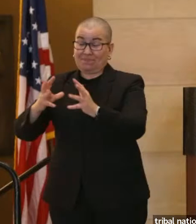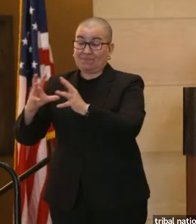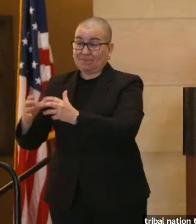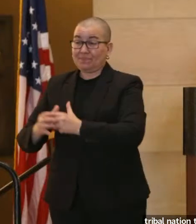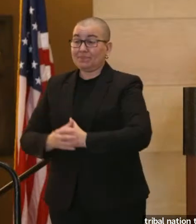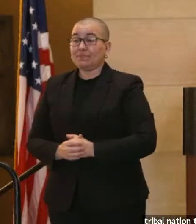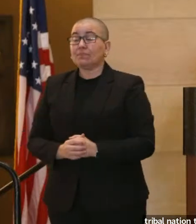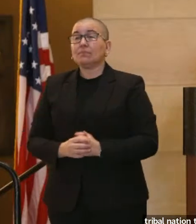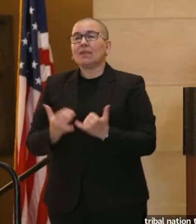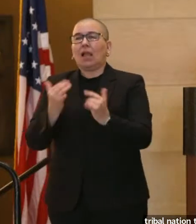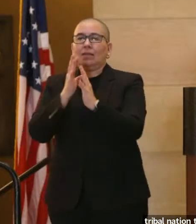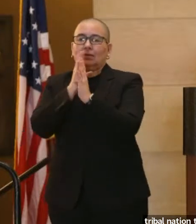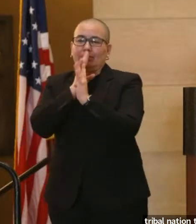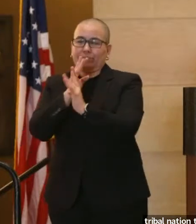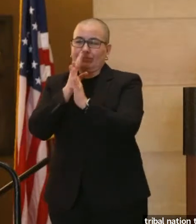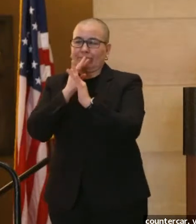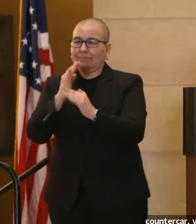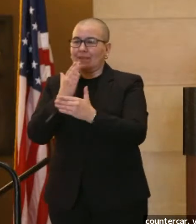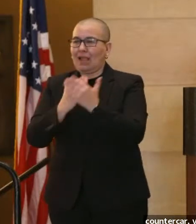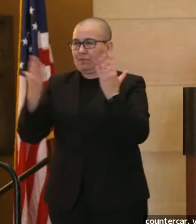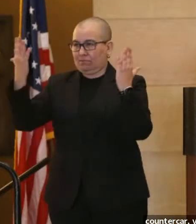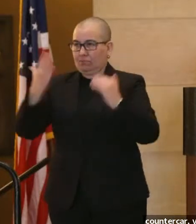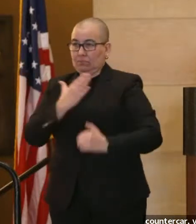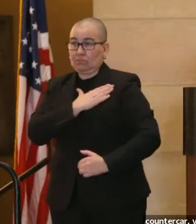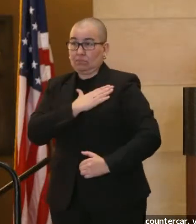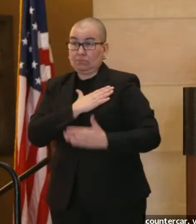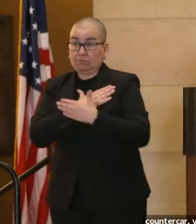Please put your hands on your hearts.